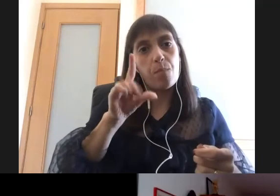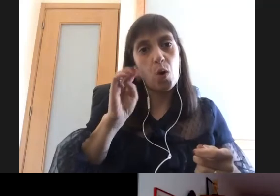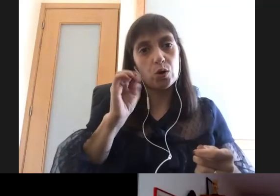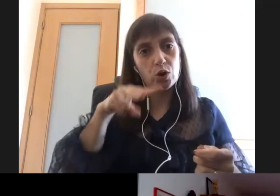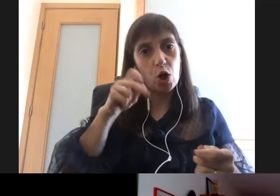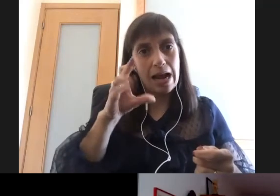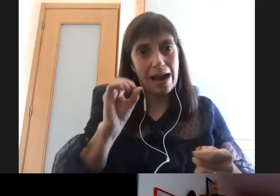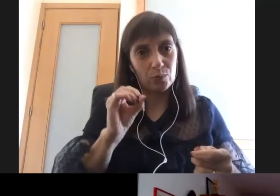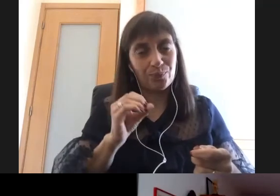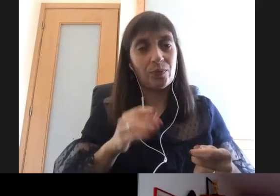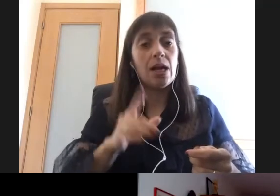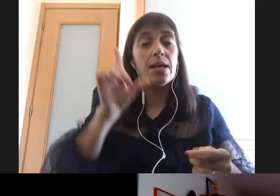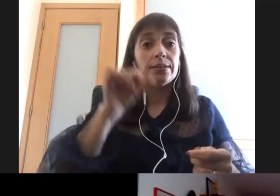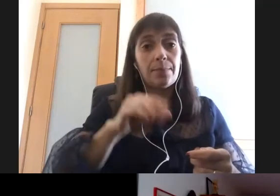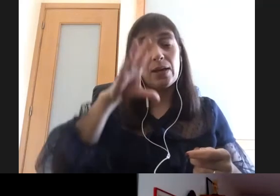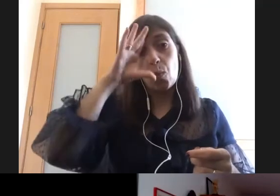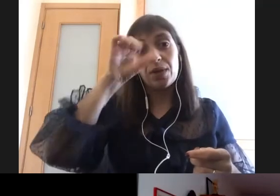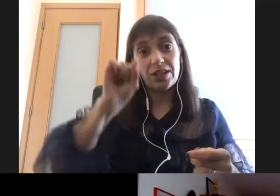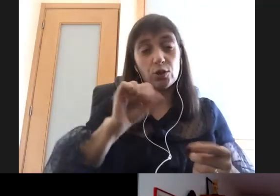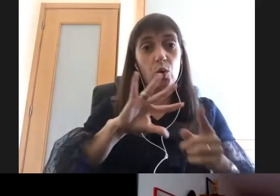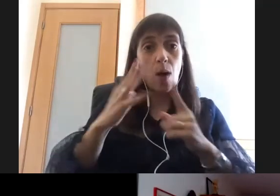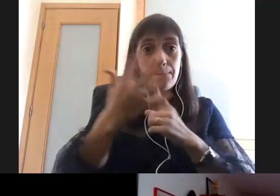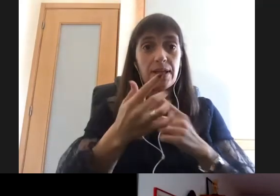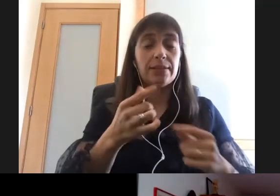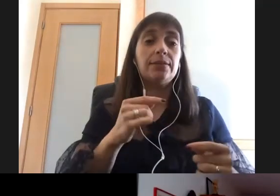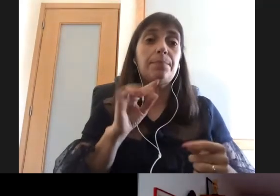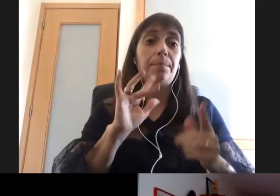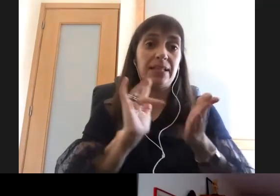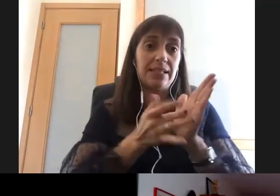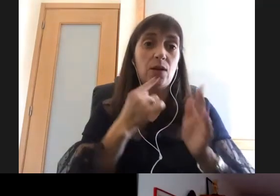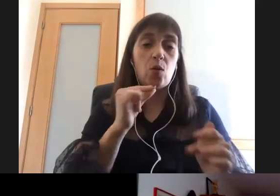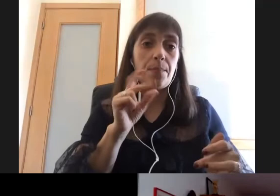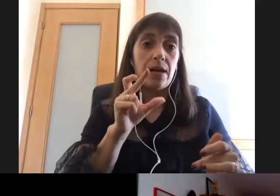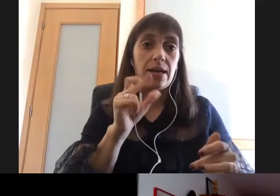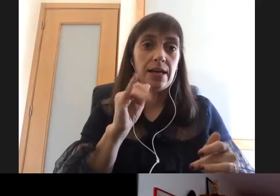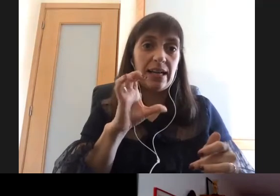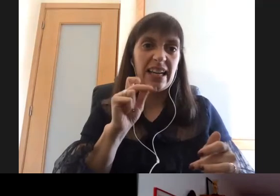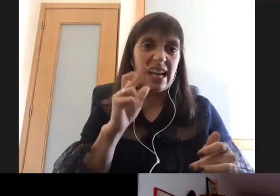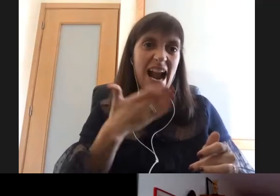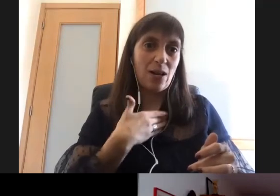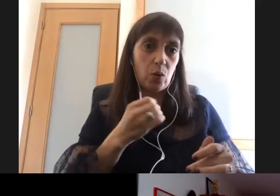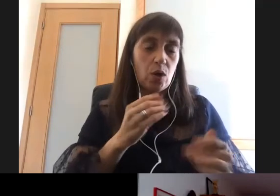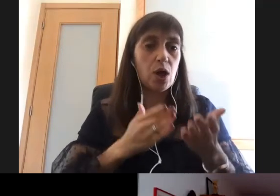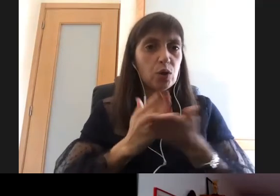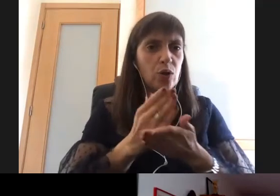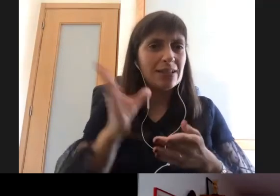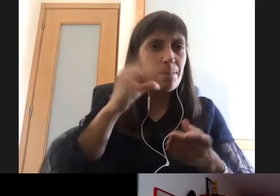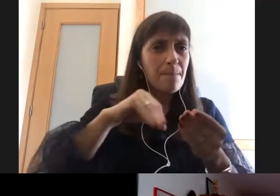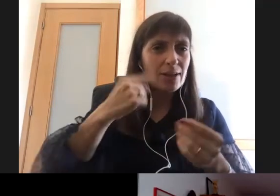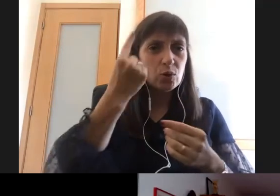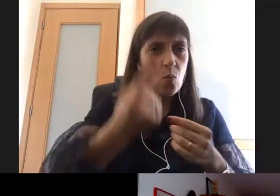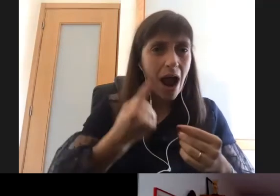O ministro do Meio Ambiente brasileiro, Ricardo Salles, durante mais de um ano esteve filiado como